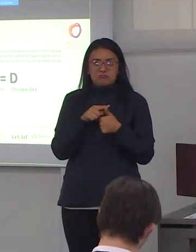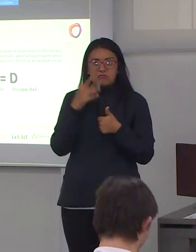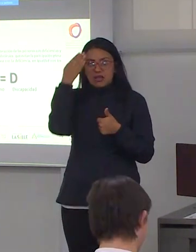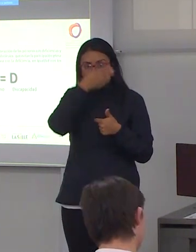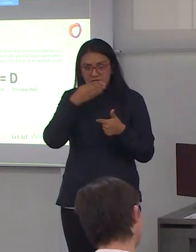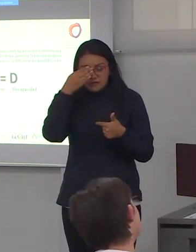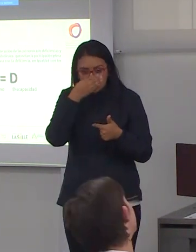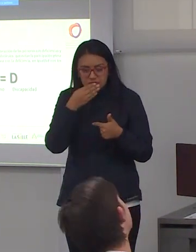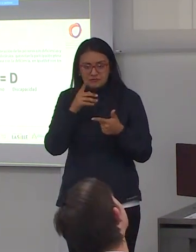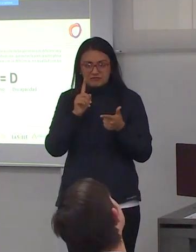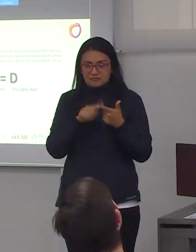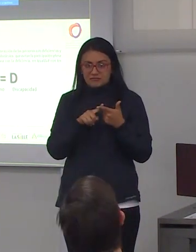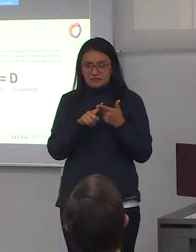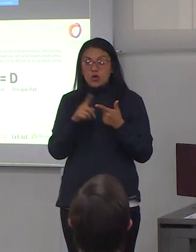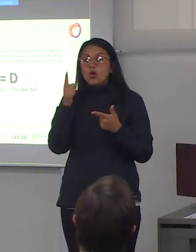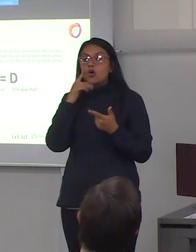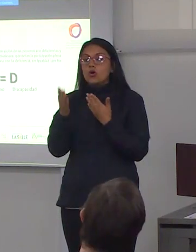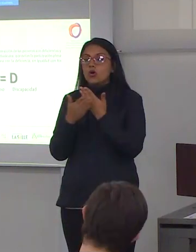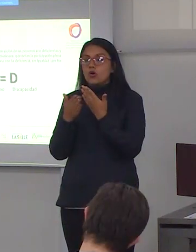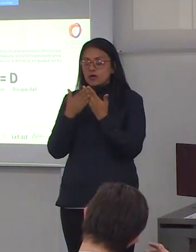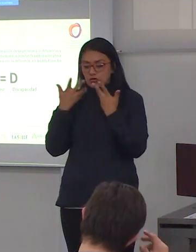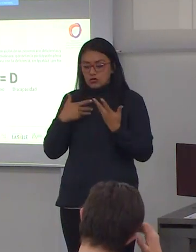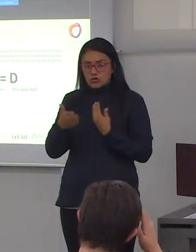afro hablamos de condición ojo